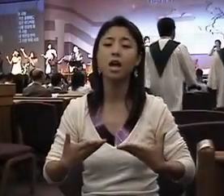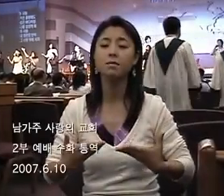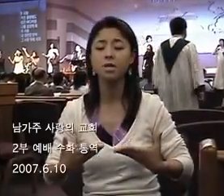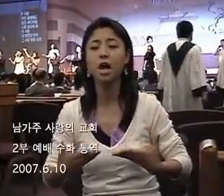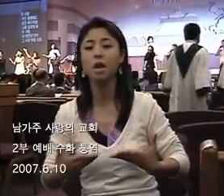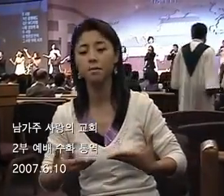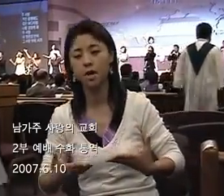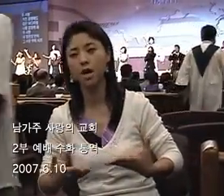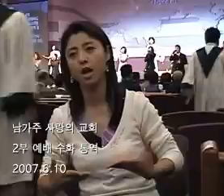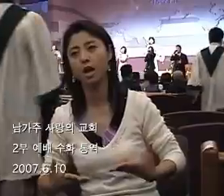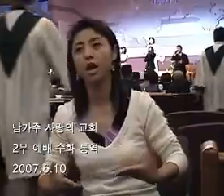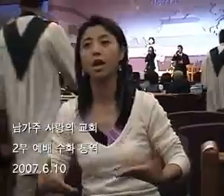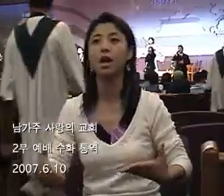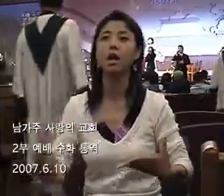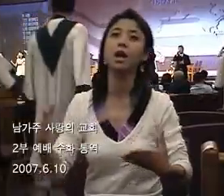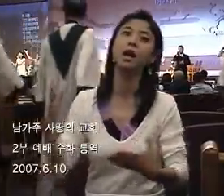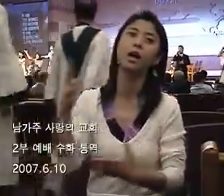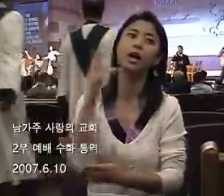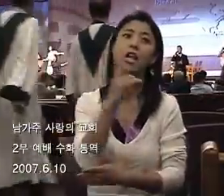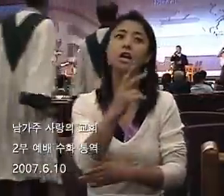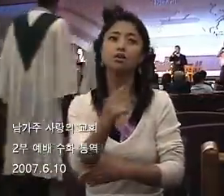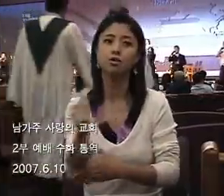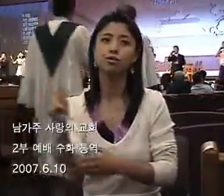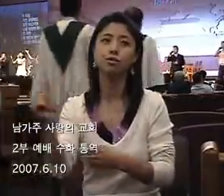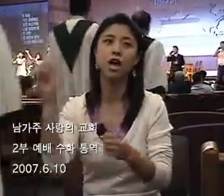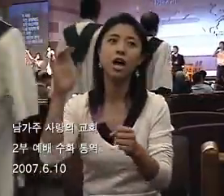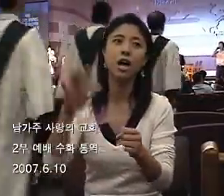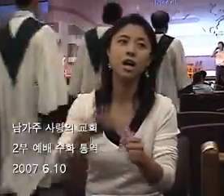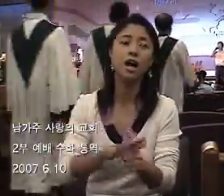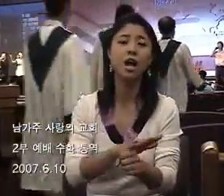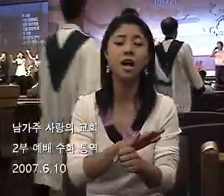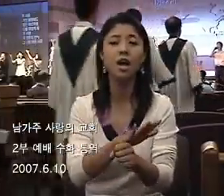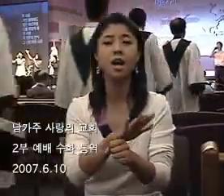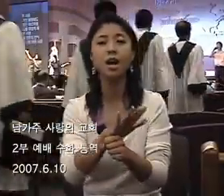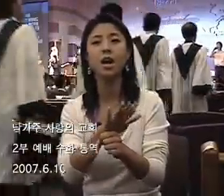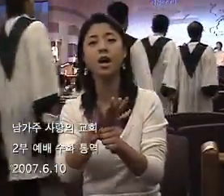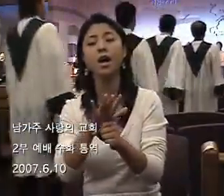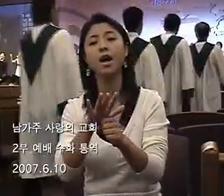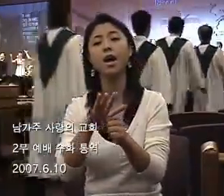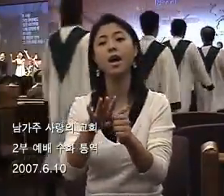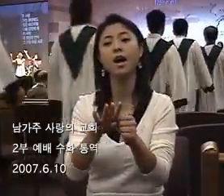나를 잠잠케 해